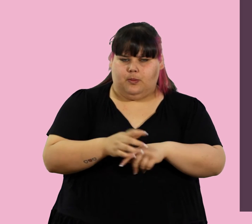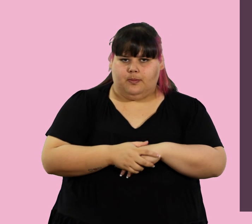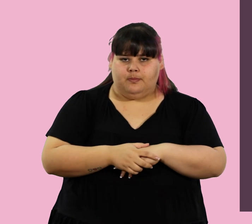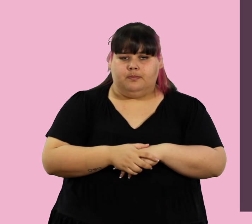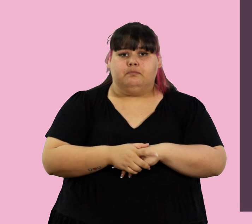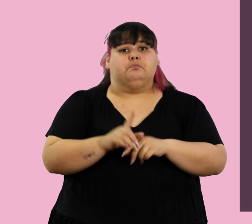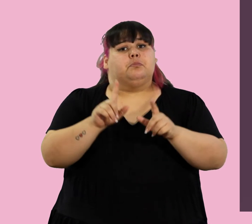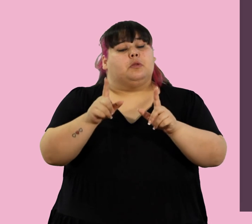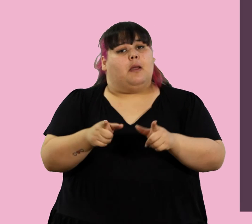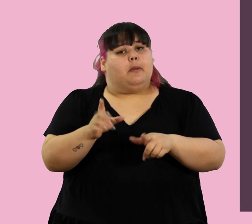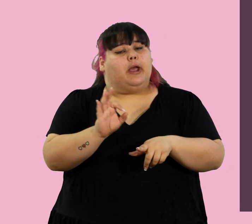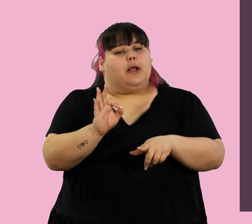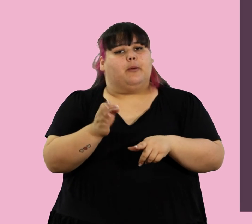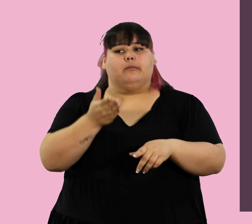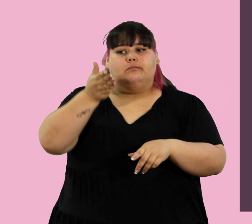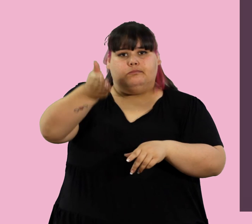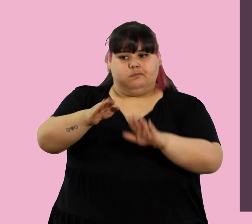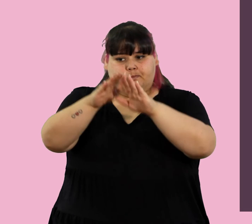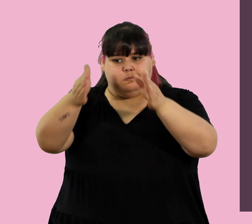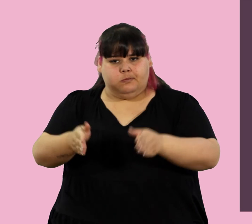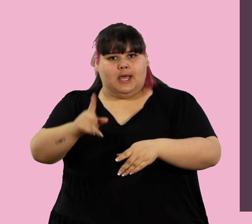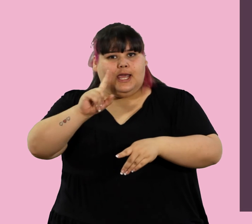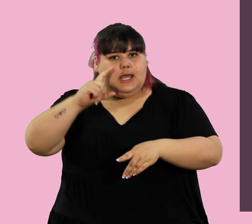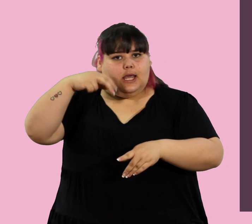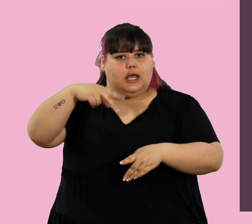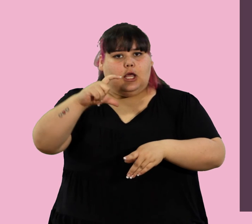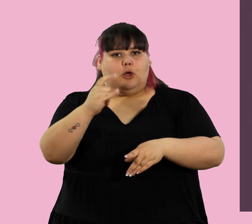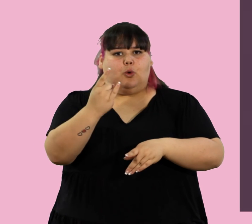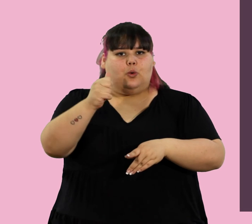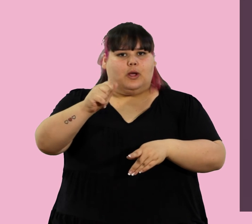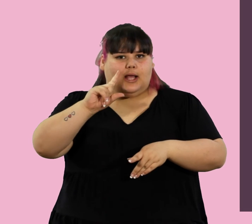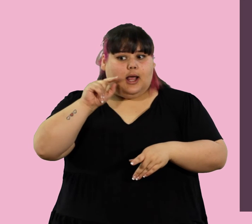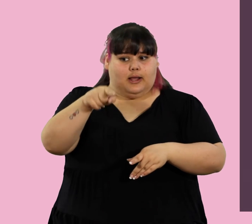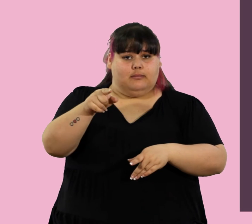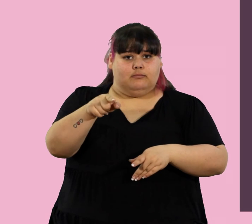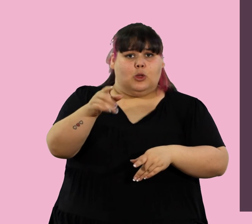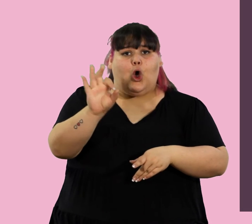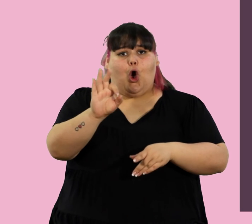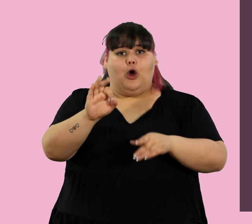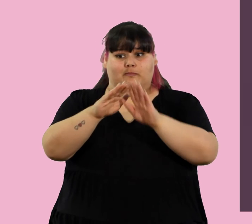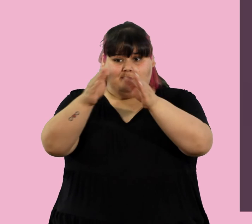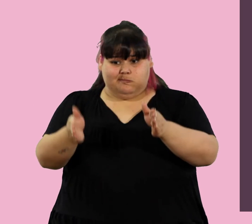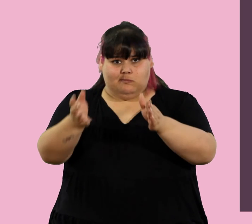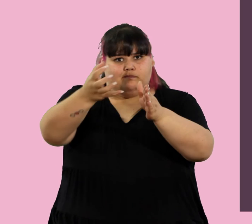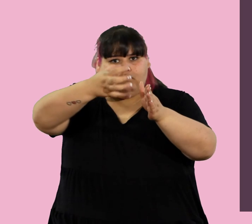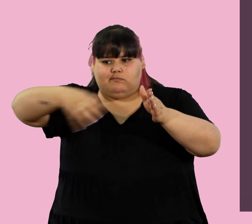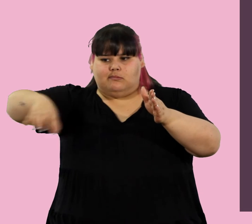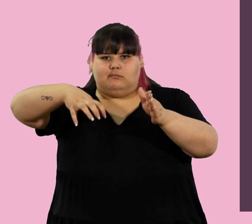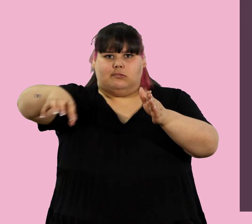También podés concurrir al INCUCAI o a los organismos